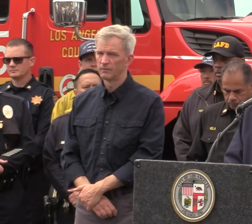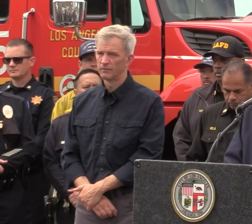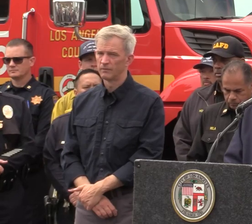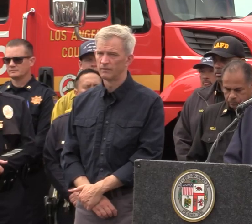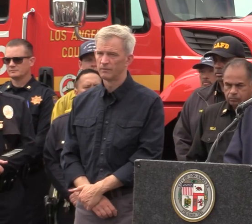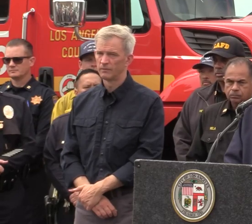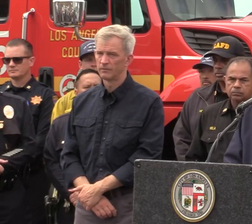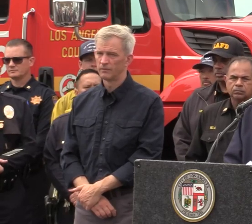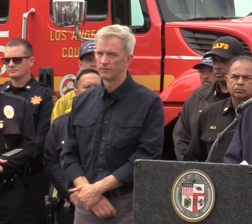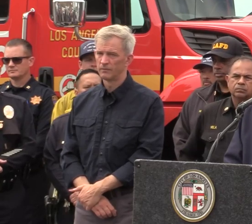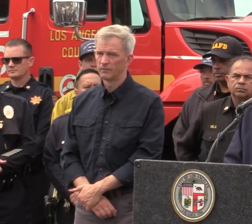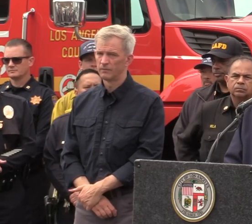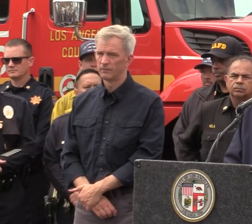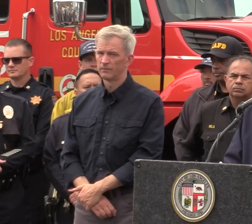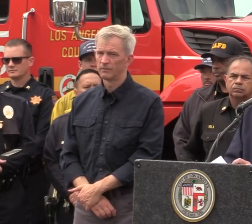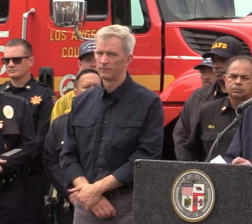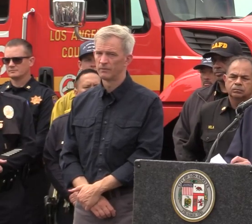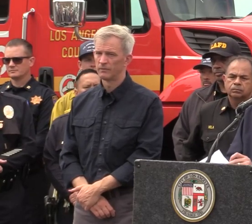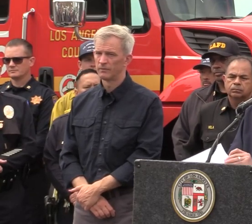proporcionando